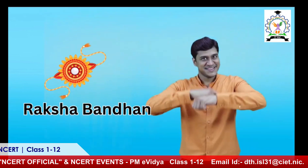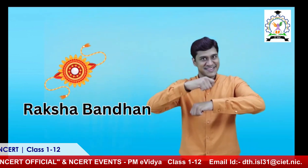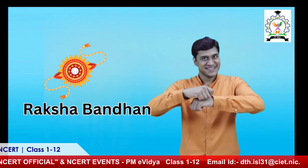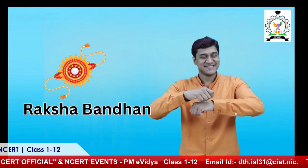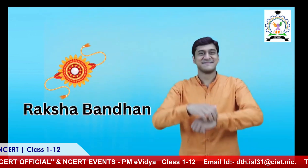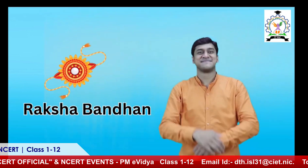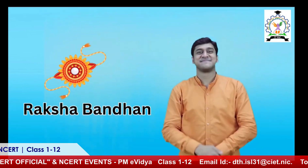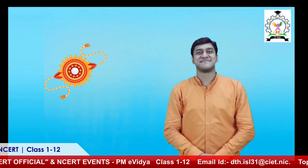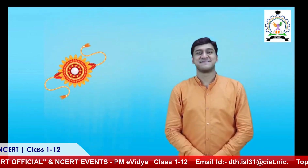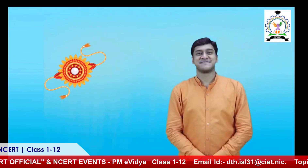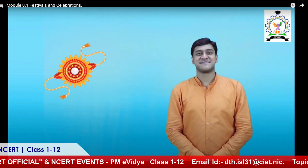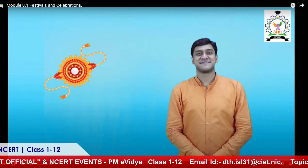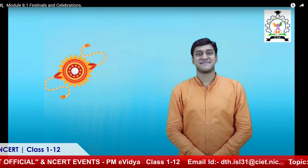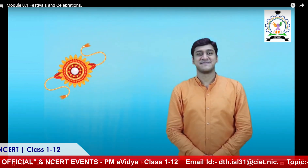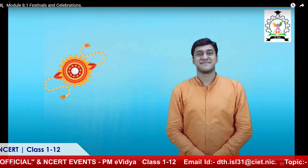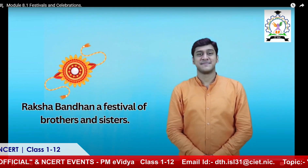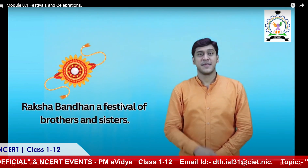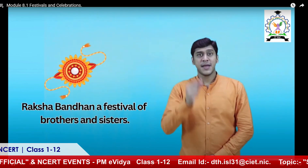रक्षाबंधन।